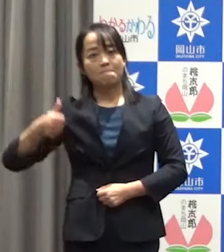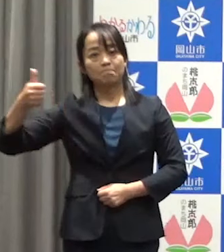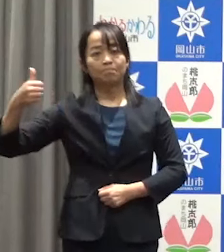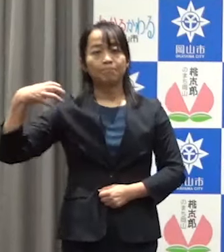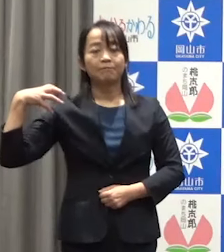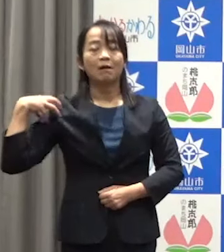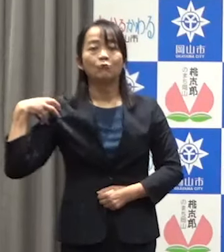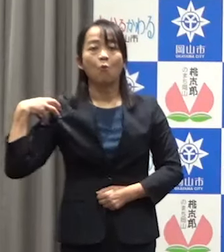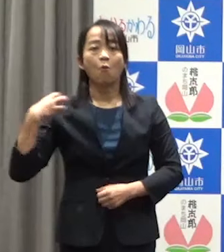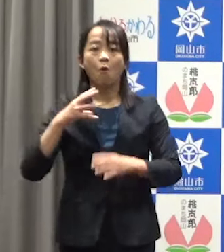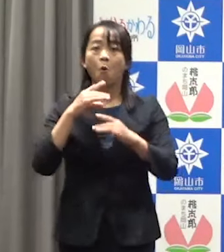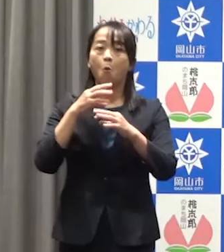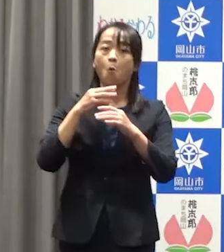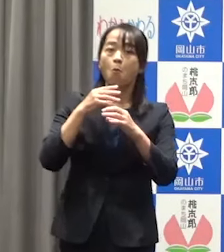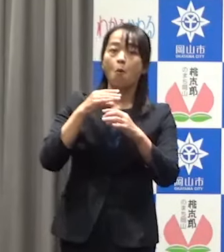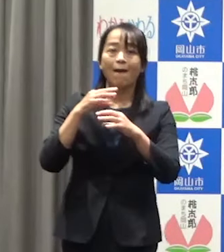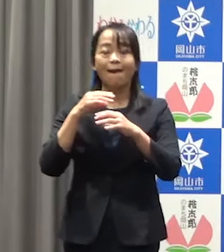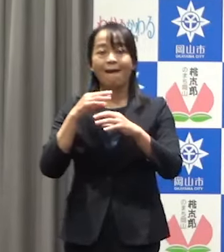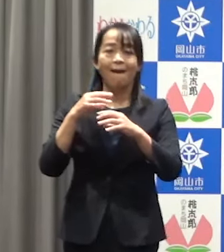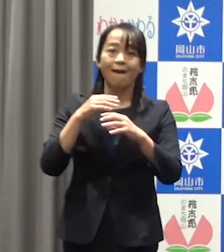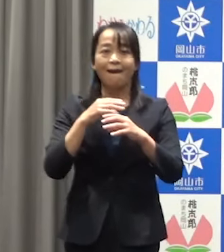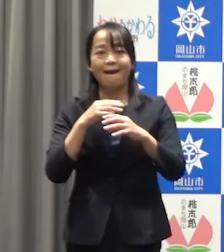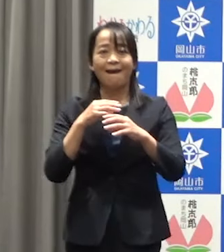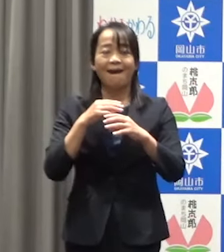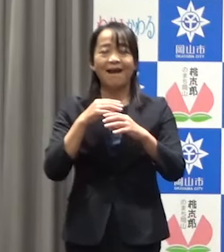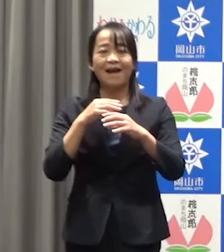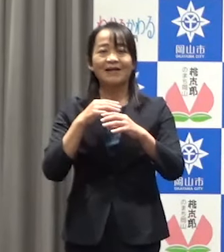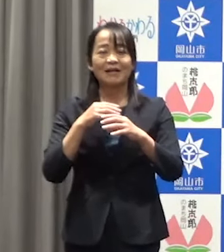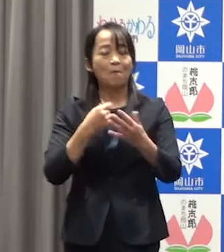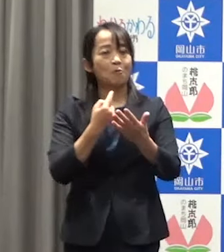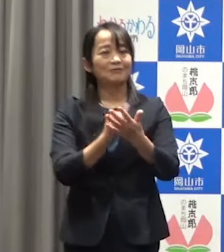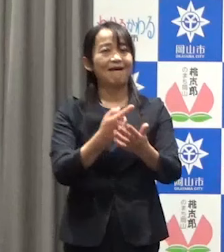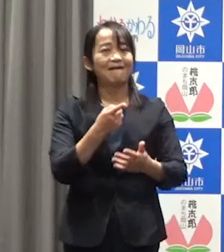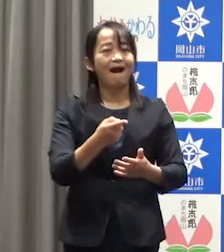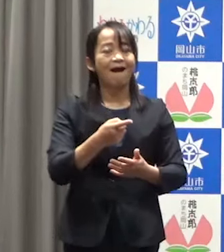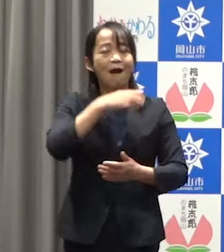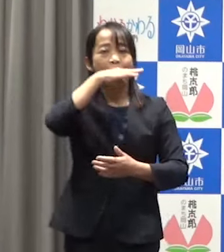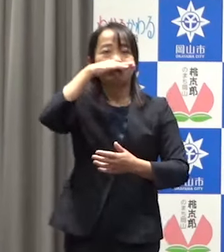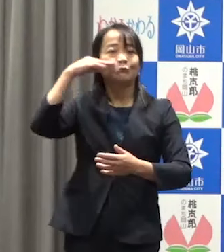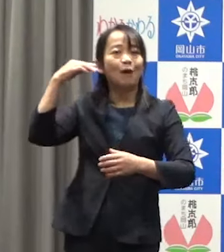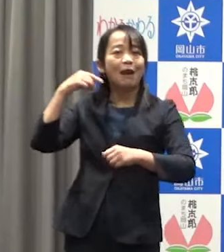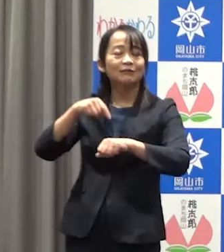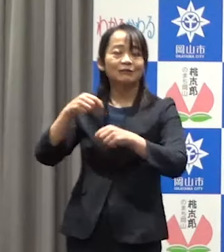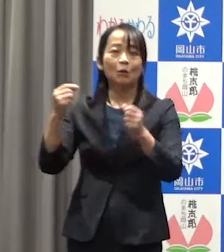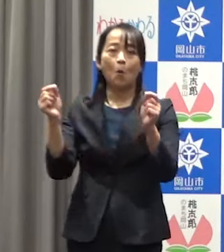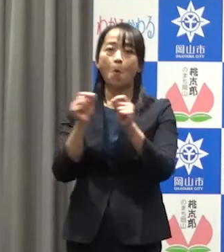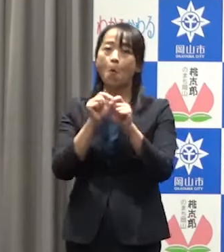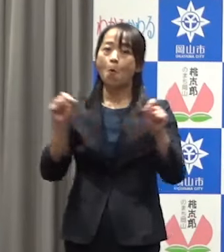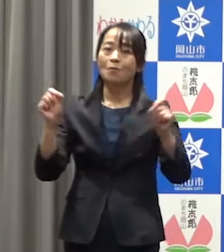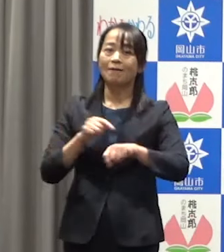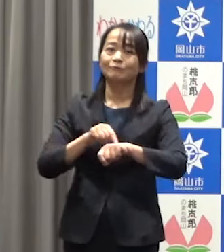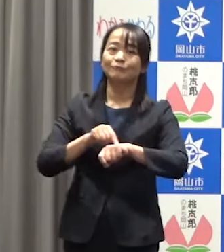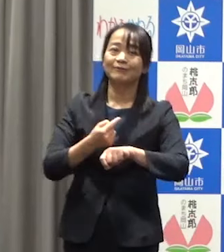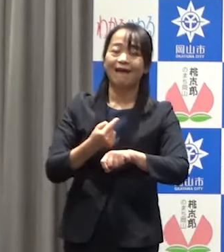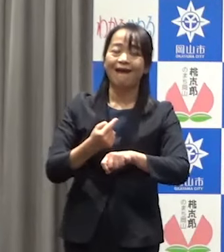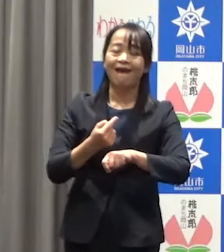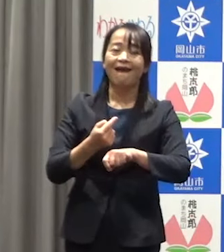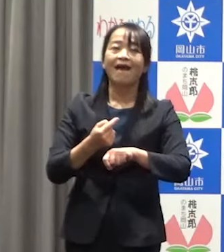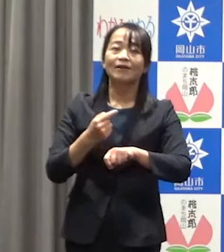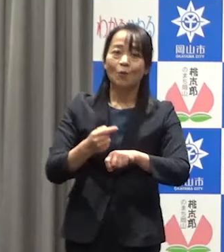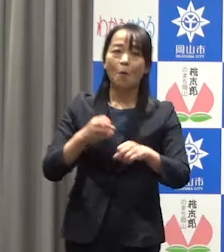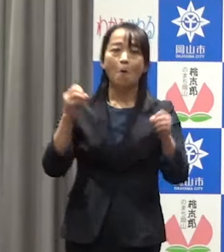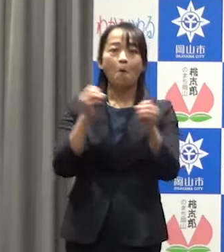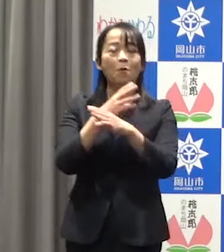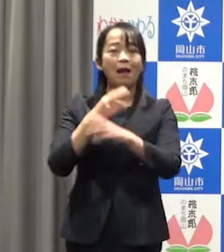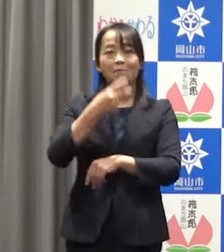ーケストラに加わり、卓越した音楽性を発揮し、地域の音楽、芸術普及、